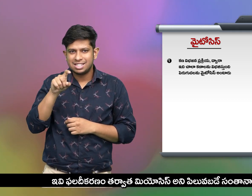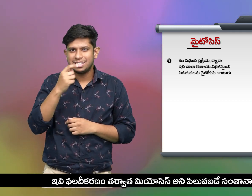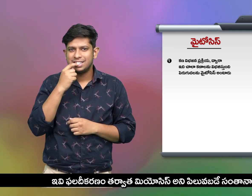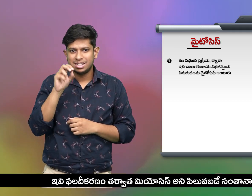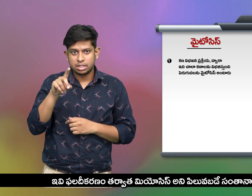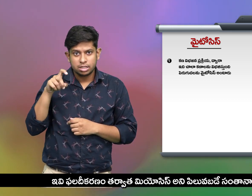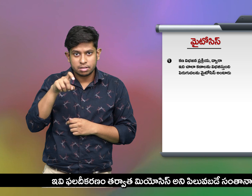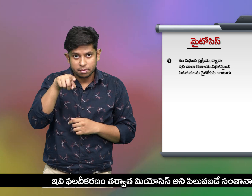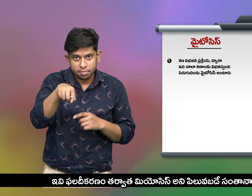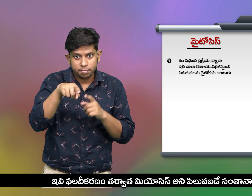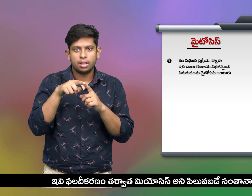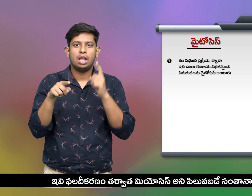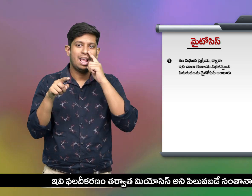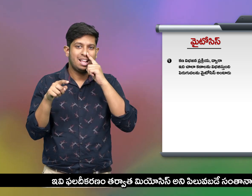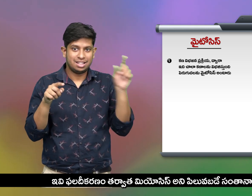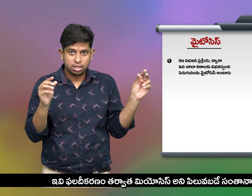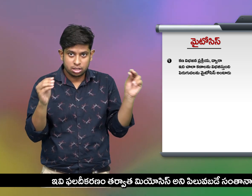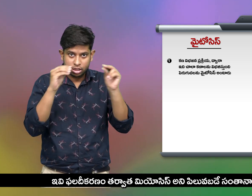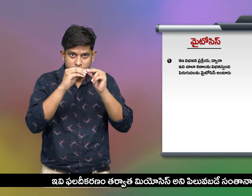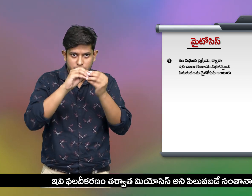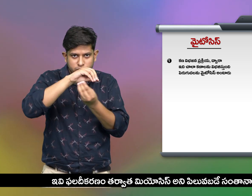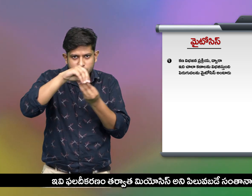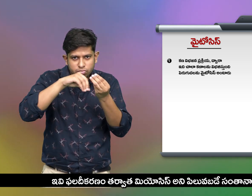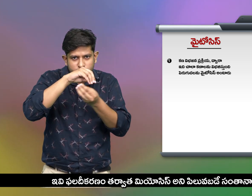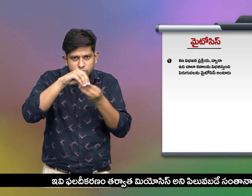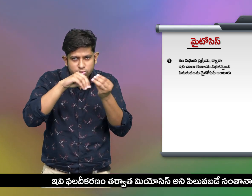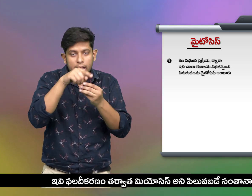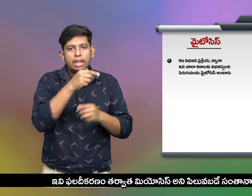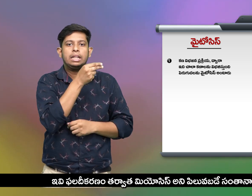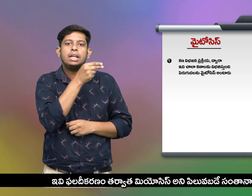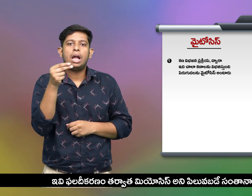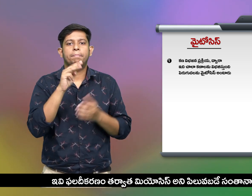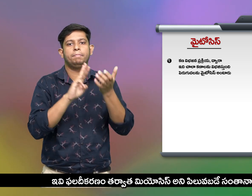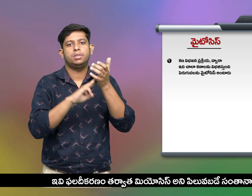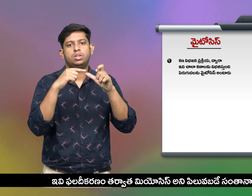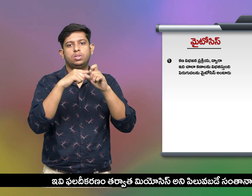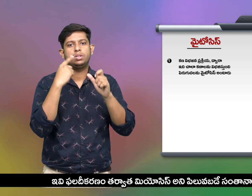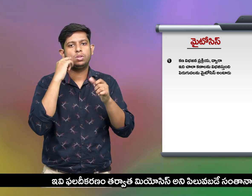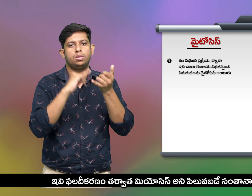తరువాత మియోసిస్ అని పిలువబడే సంతానానికి దారితీస్తాయి.